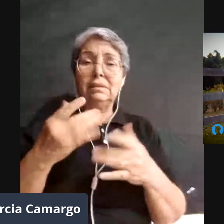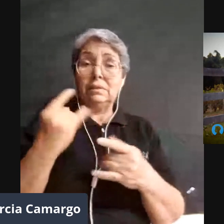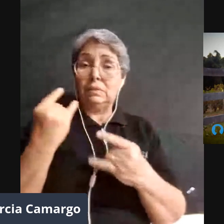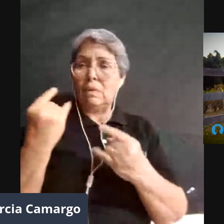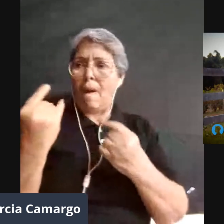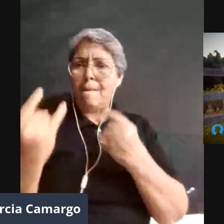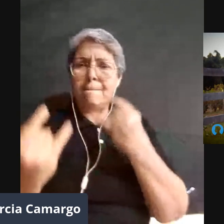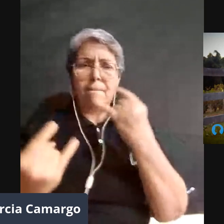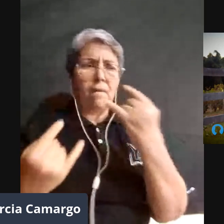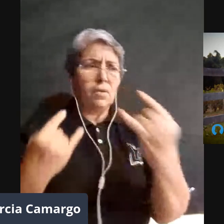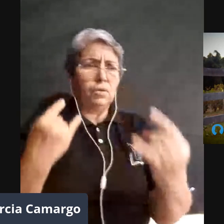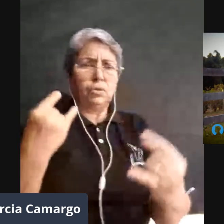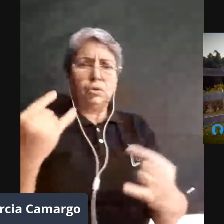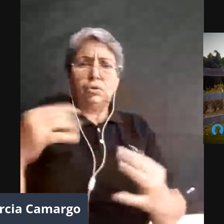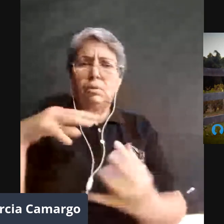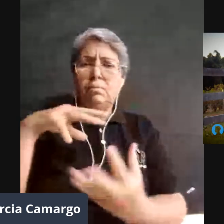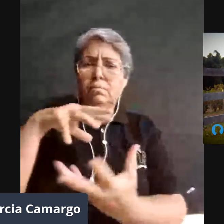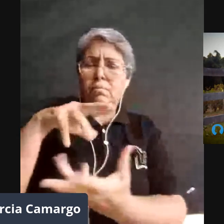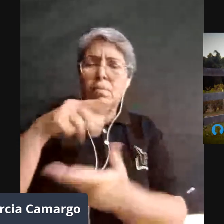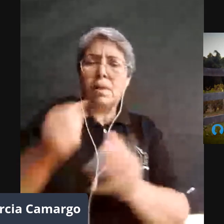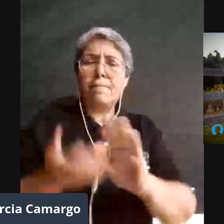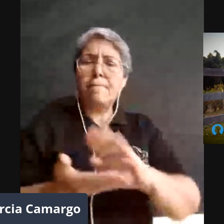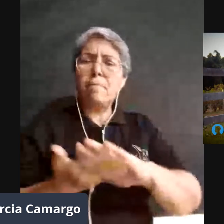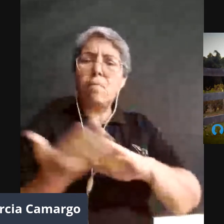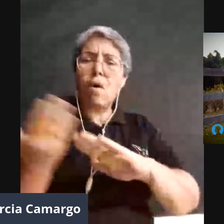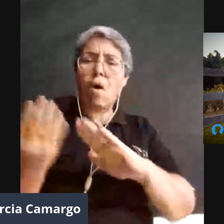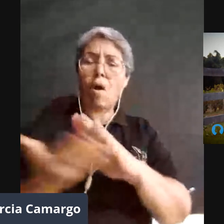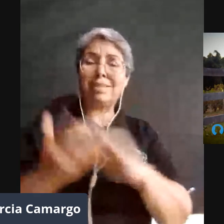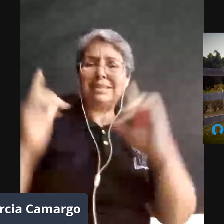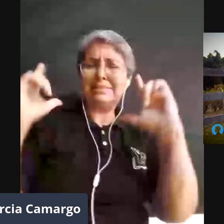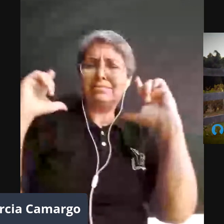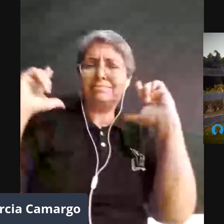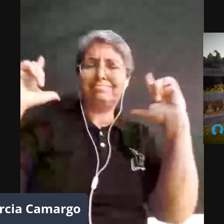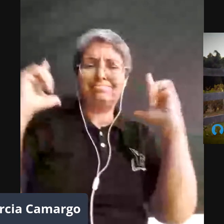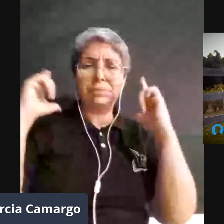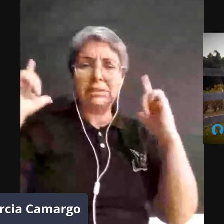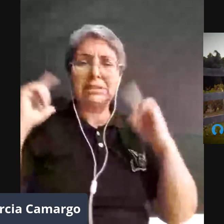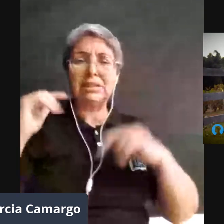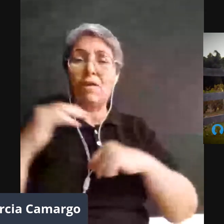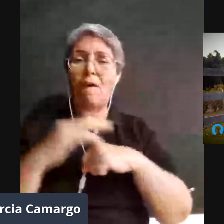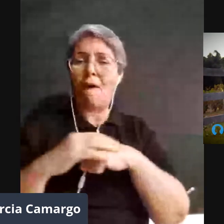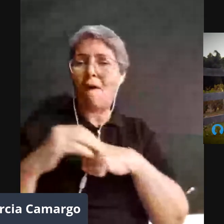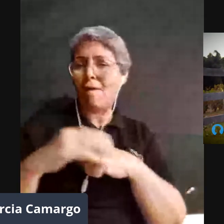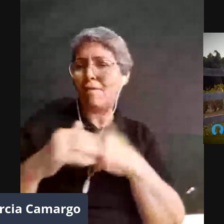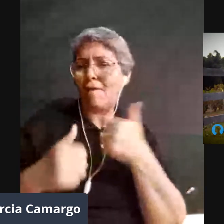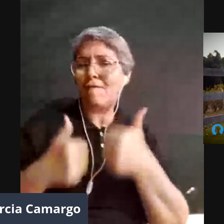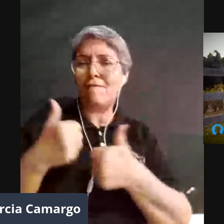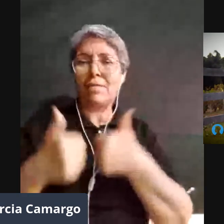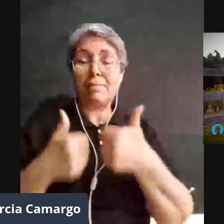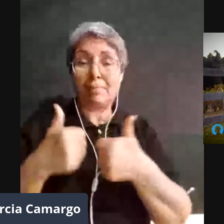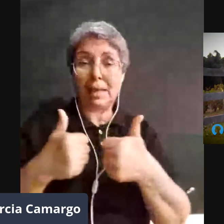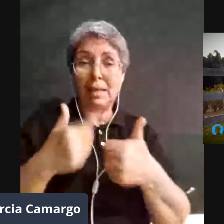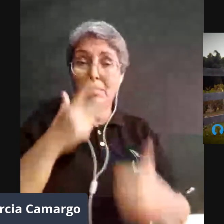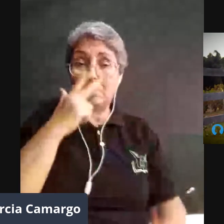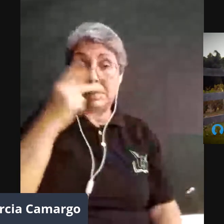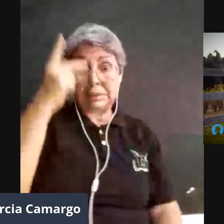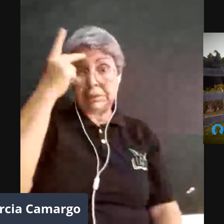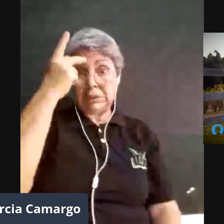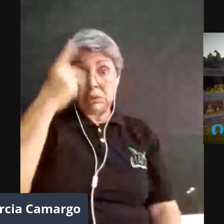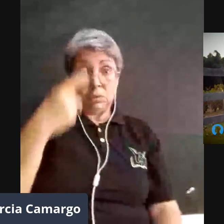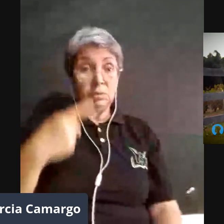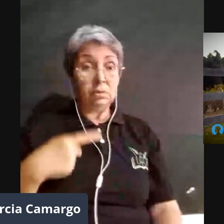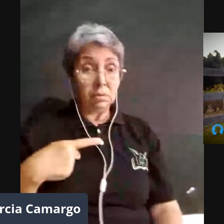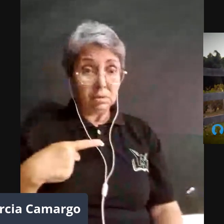tantas modas, tantos divertimentos, conforto, parece que tudo chama para o egocentrismo.